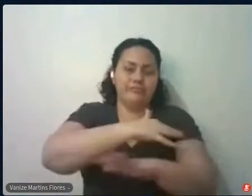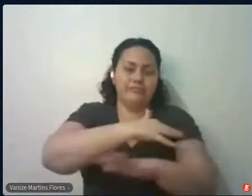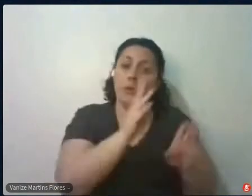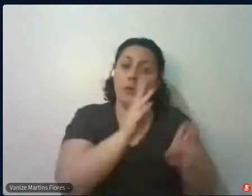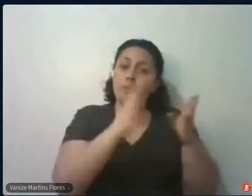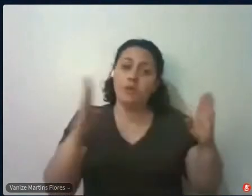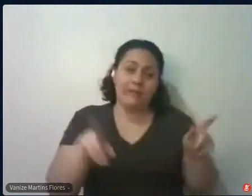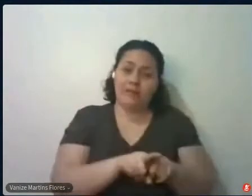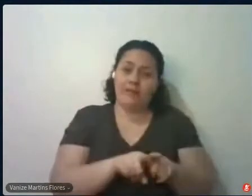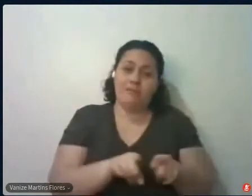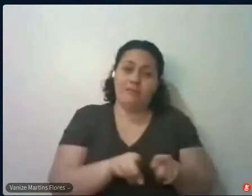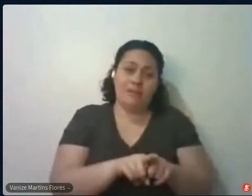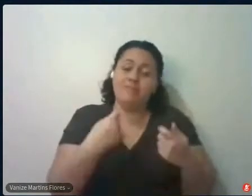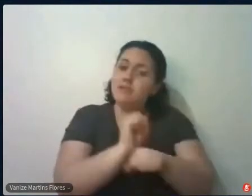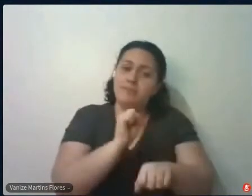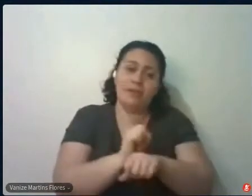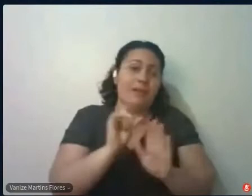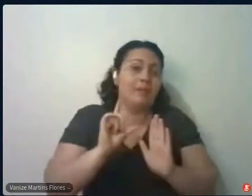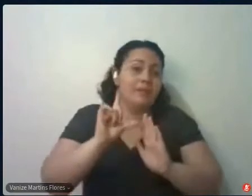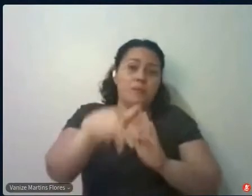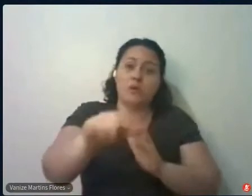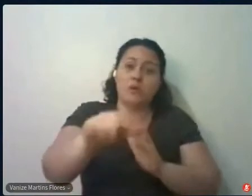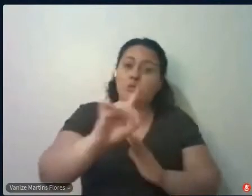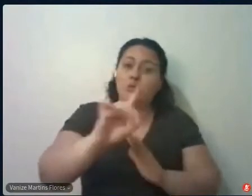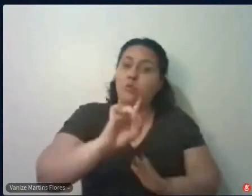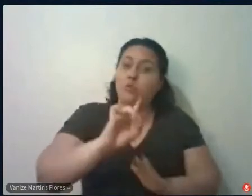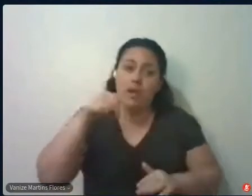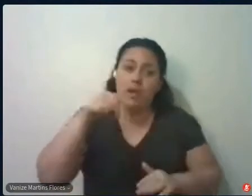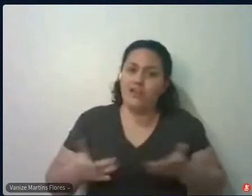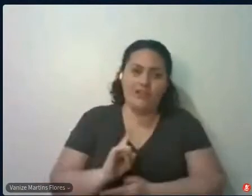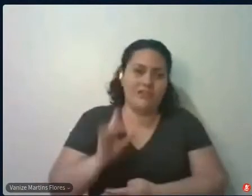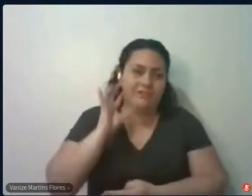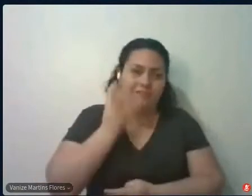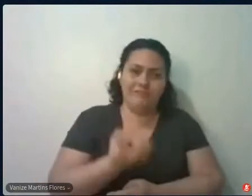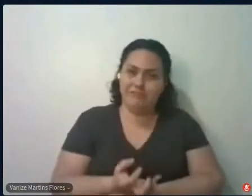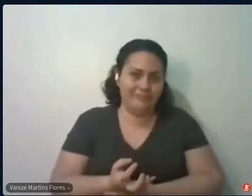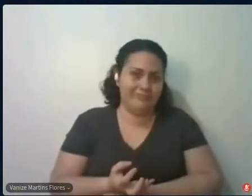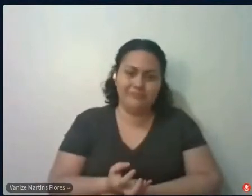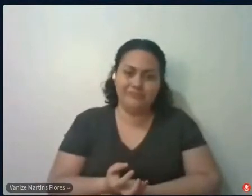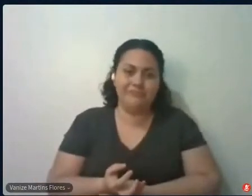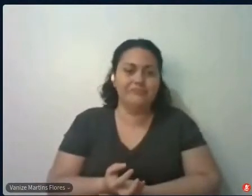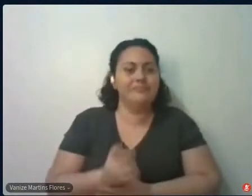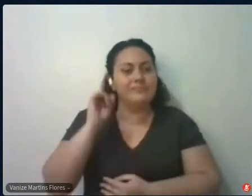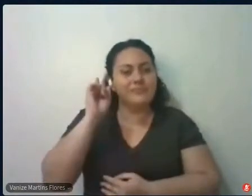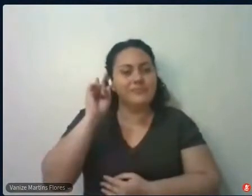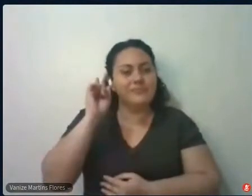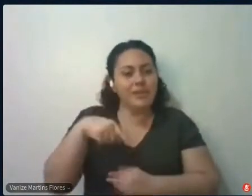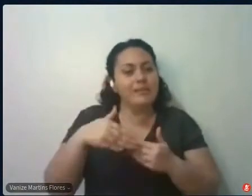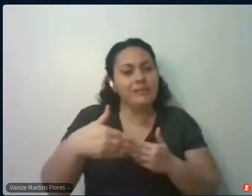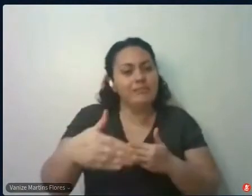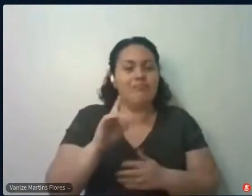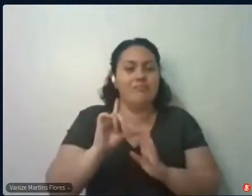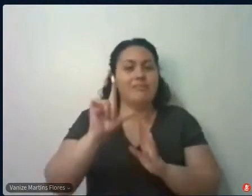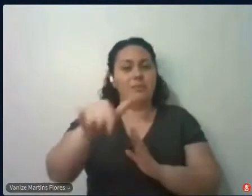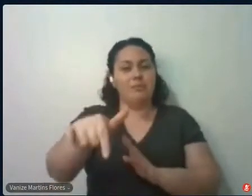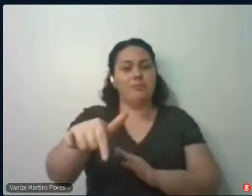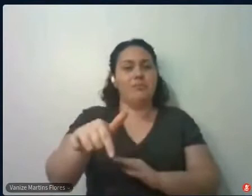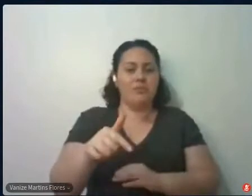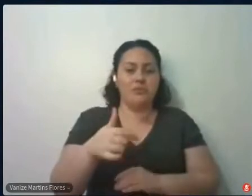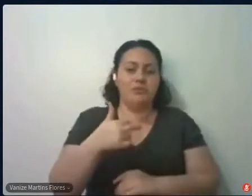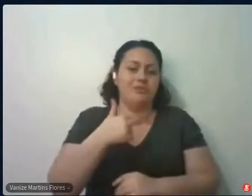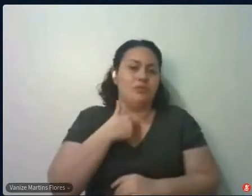acontecer depois, então não é uma opção para agora. Né, de qualquer maneira, a gente não tem nem como ter